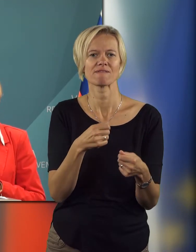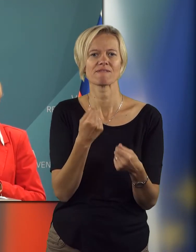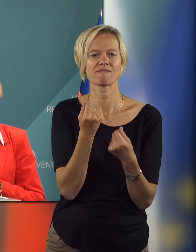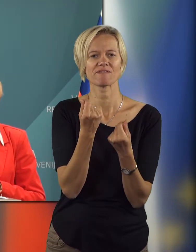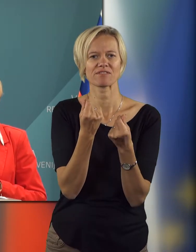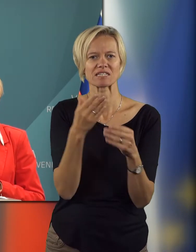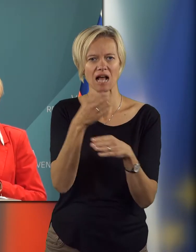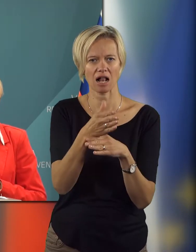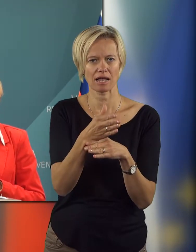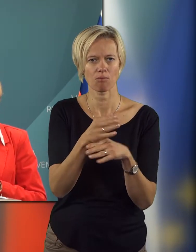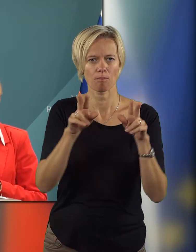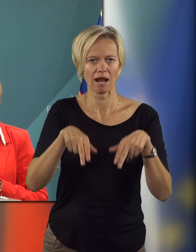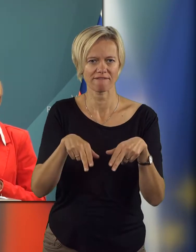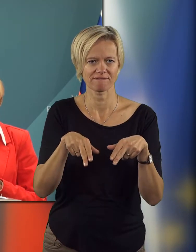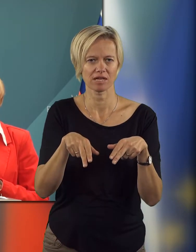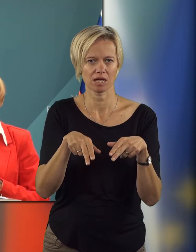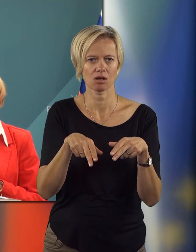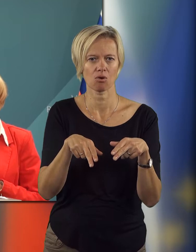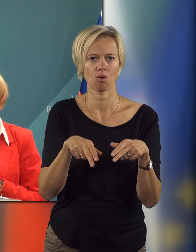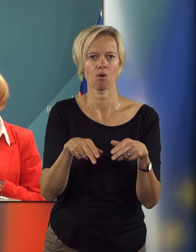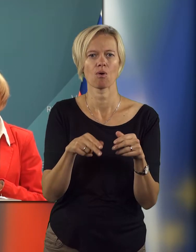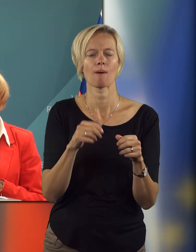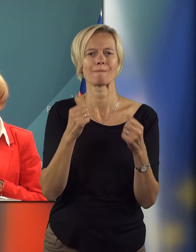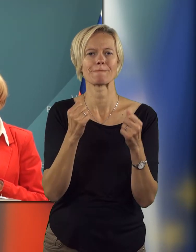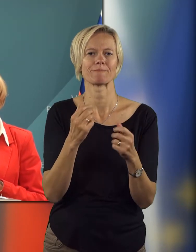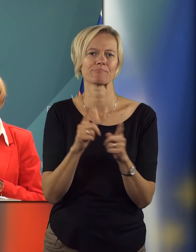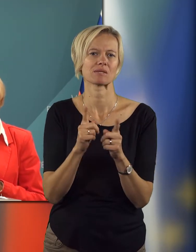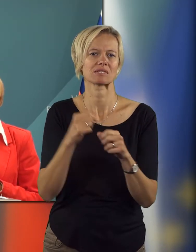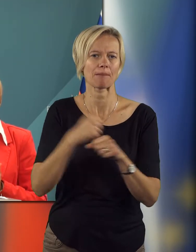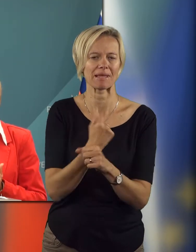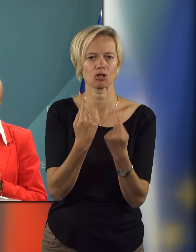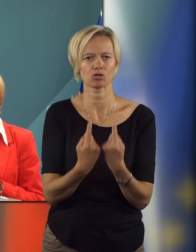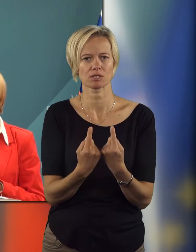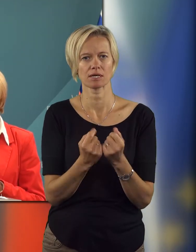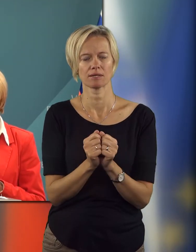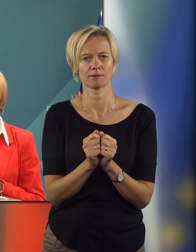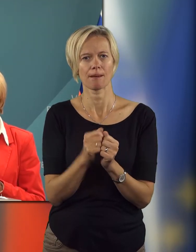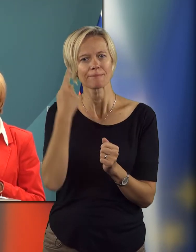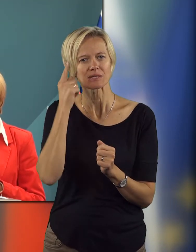fiskalnemu pravilu, paktu stabilnosti in jaz mislim, da je to nekako bila